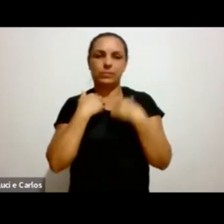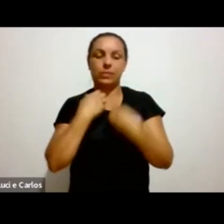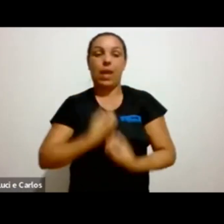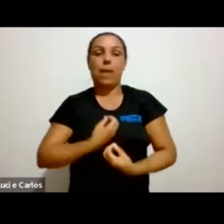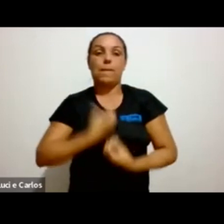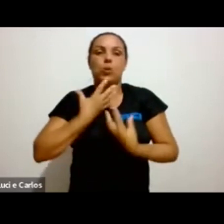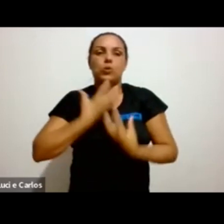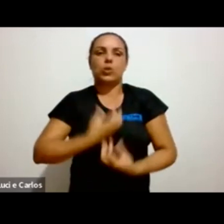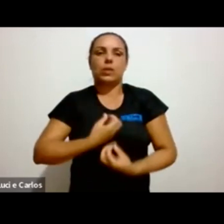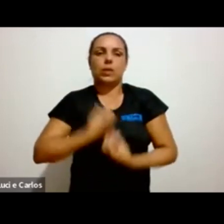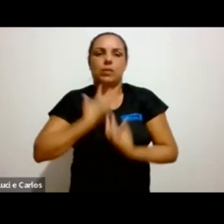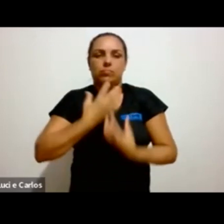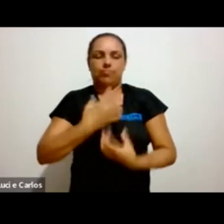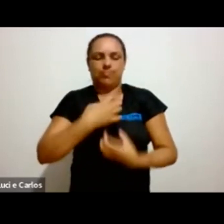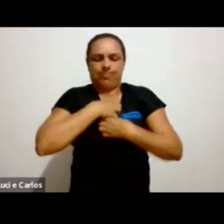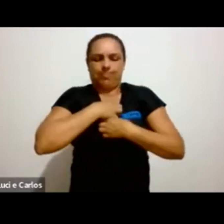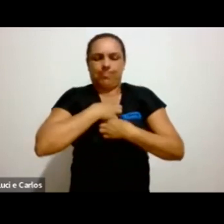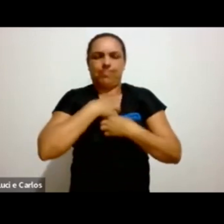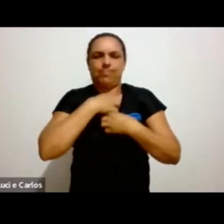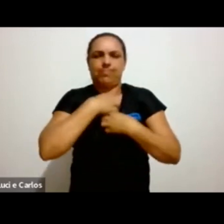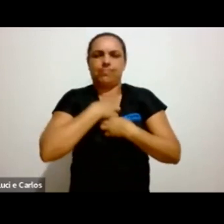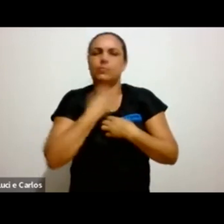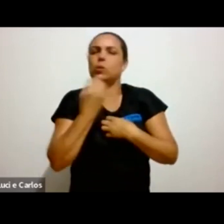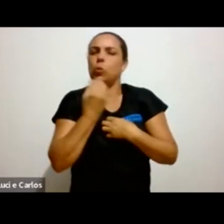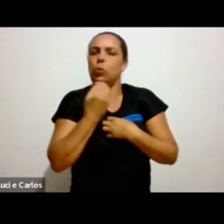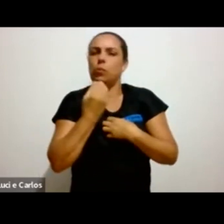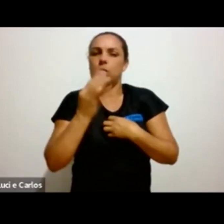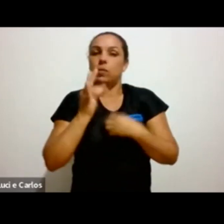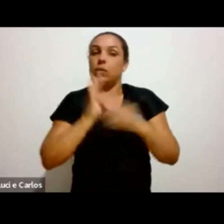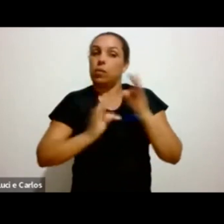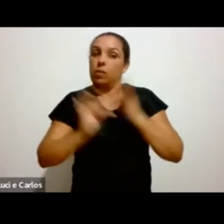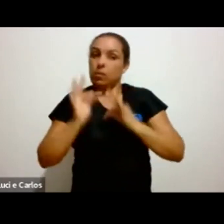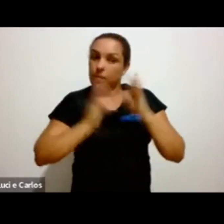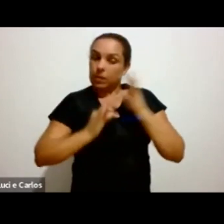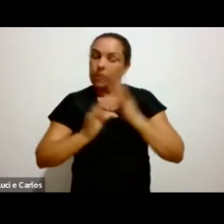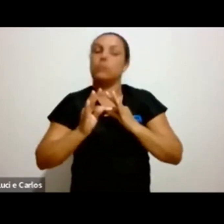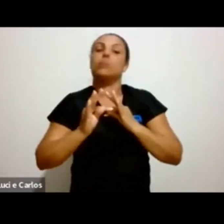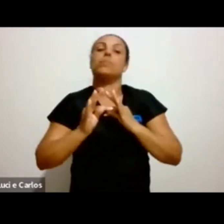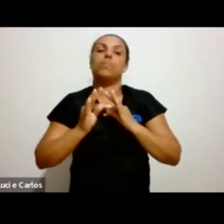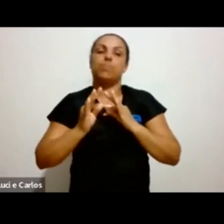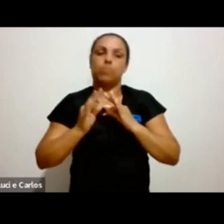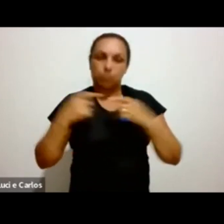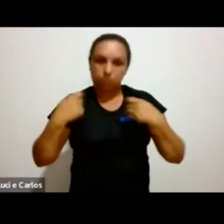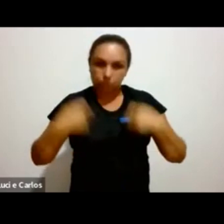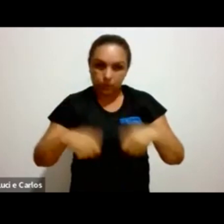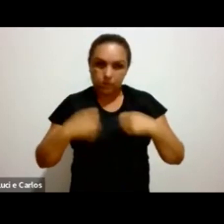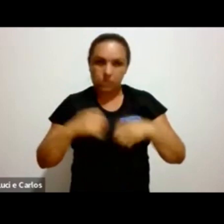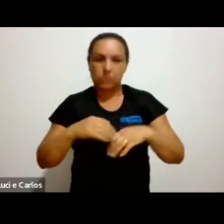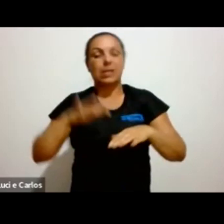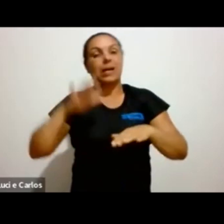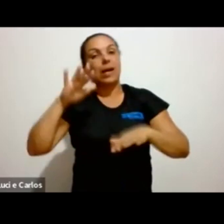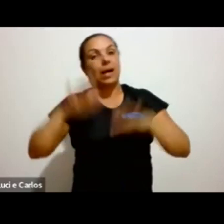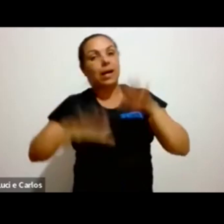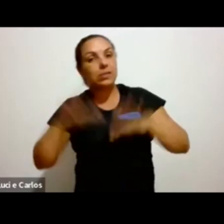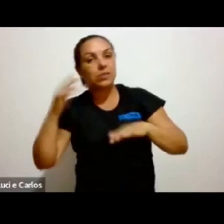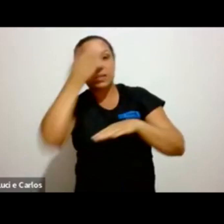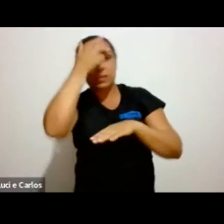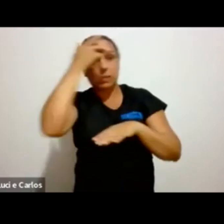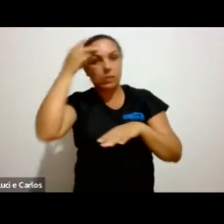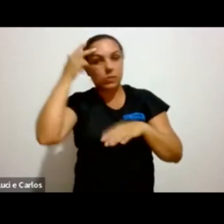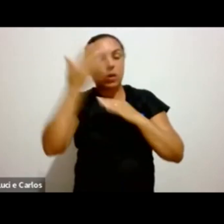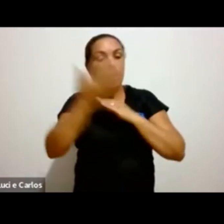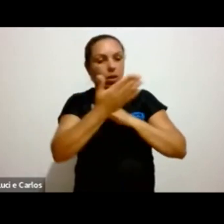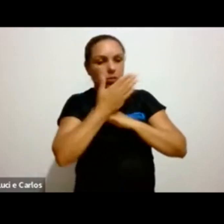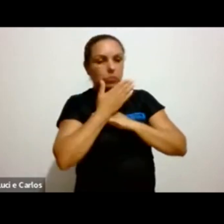tratarem durante anos e anos e não apresentar-se muito resultado. Não existe um remédio